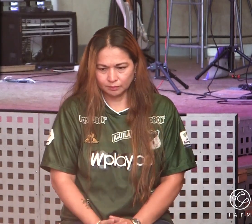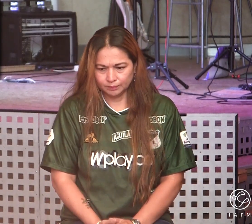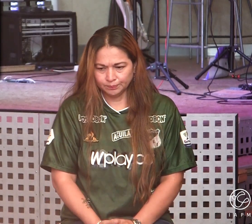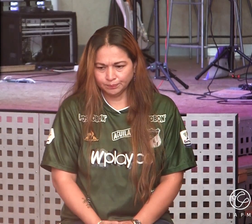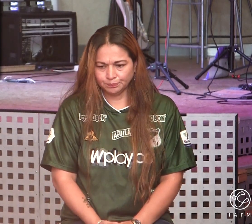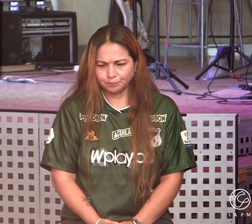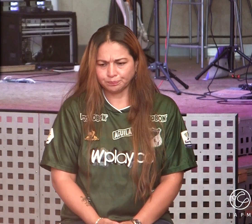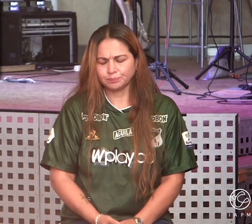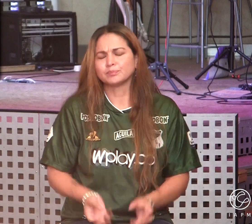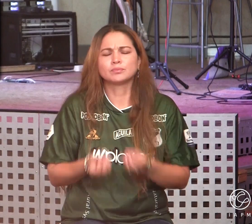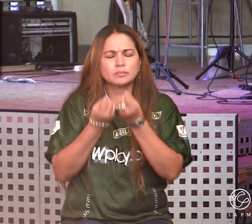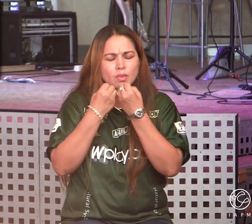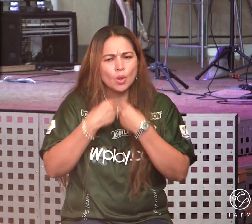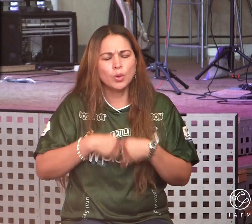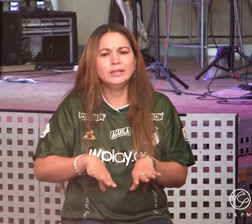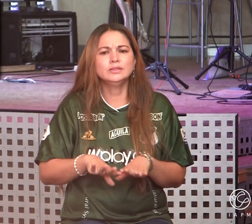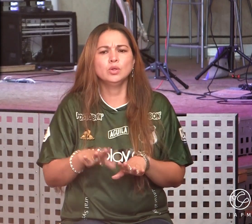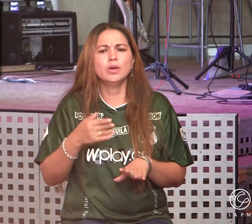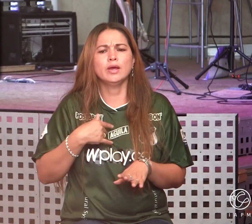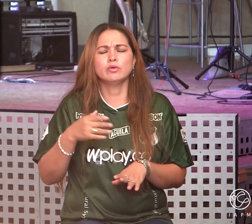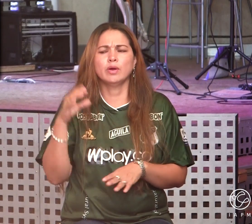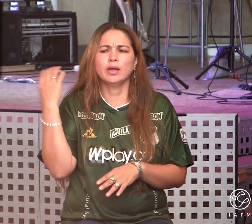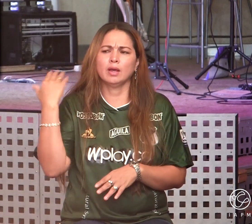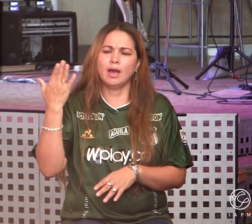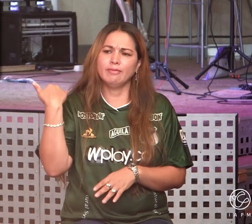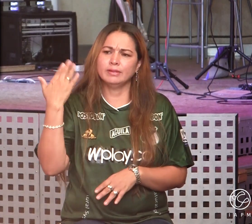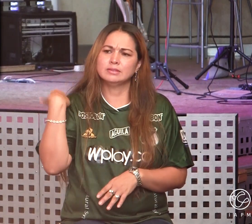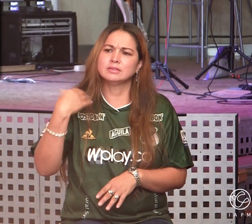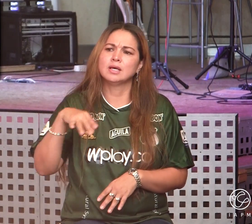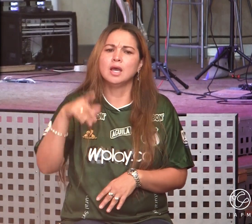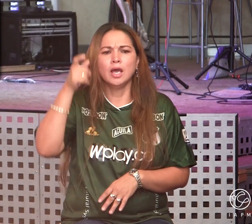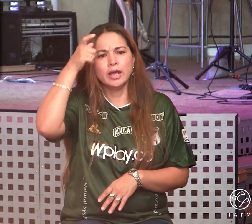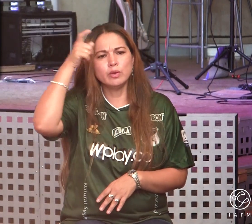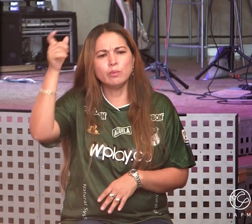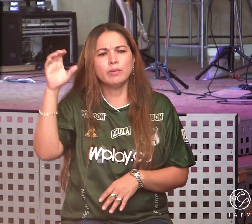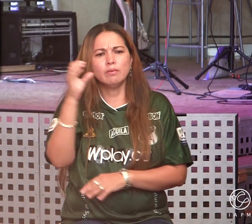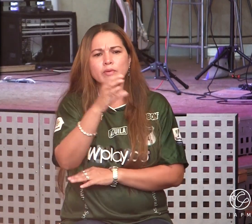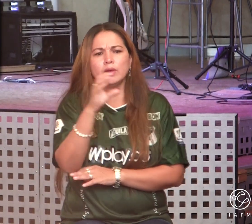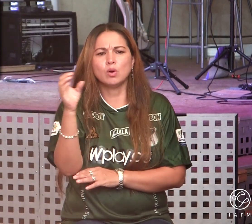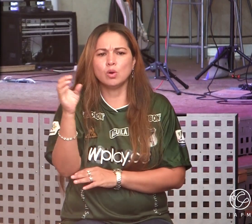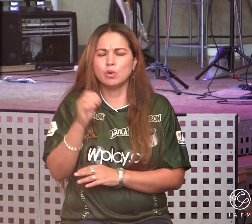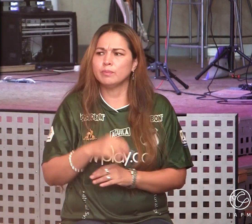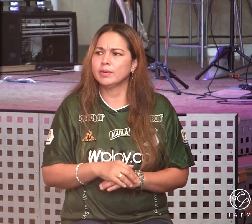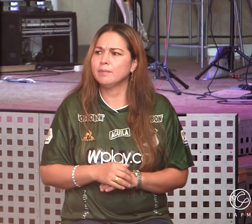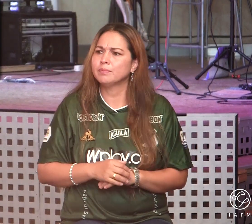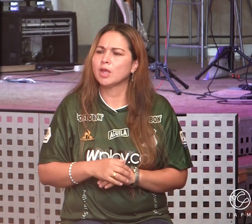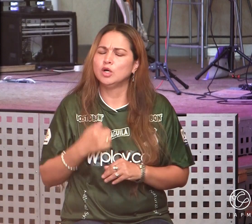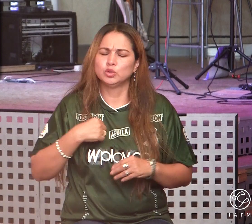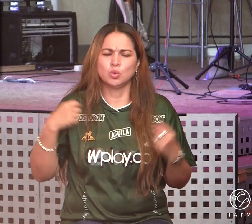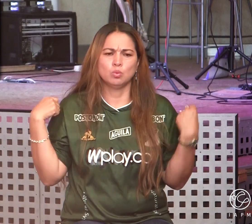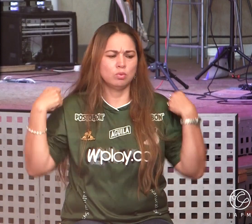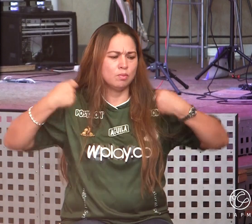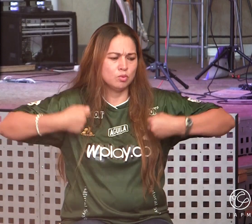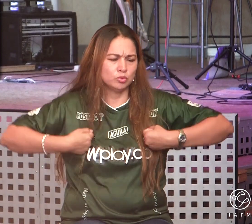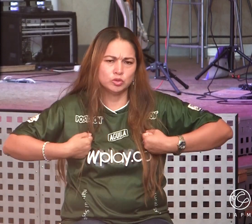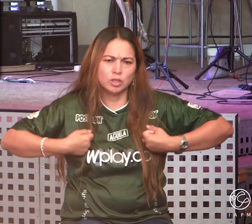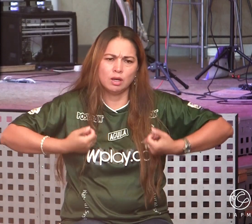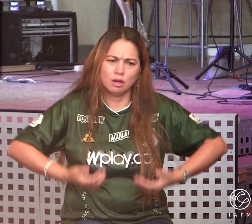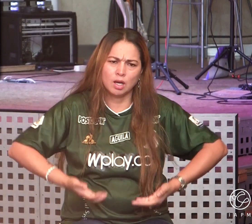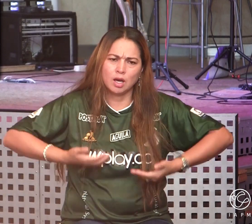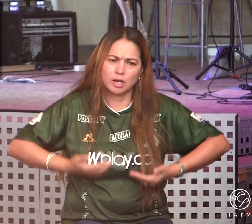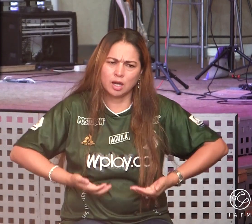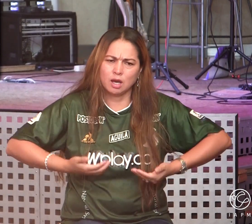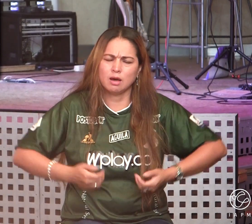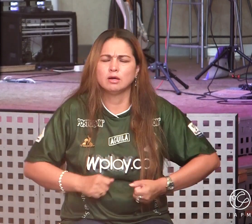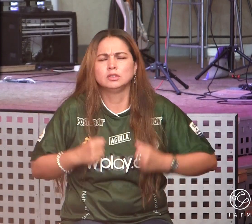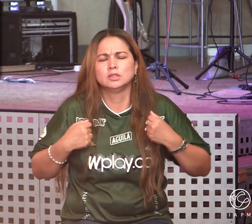apuro. Y pasé de largo al lado de ella, y cuando pasé un rato al lado de ella, unos metros más adelante, fue algo en mi interior que